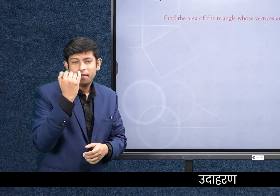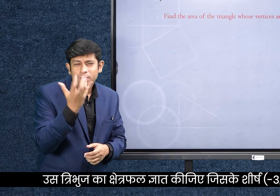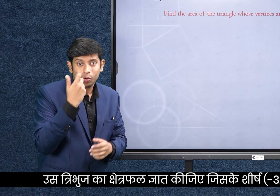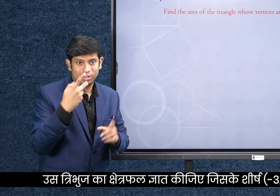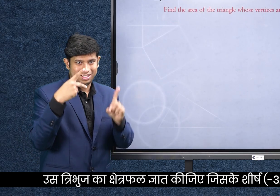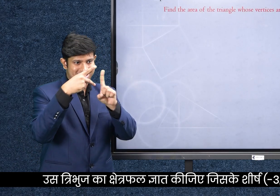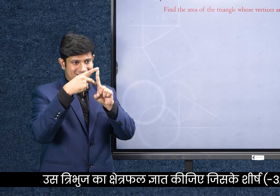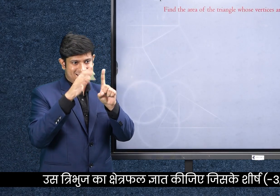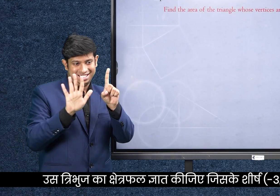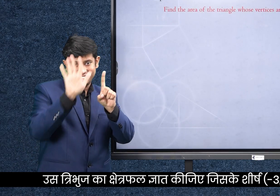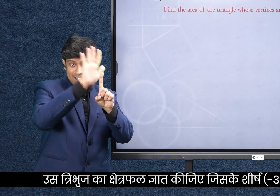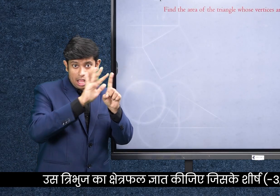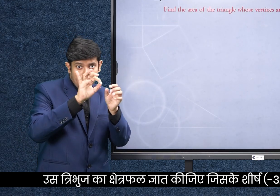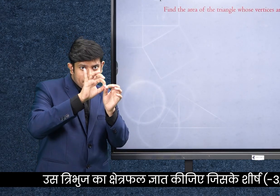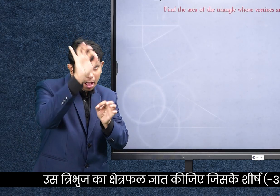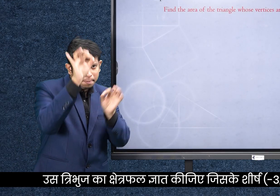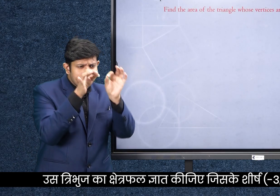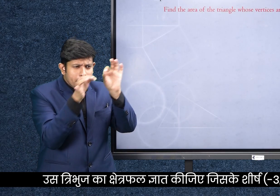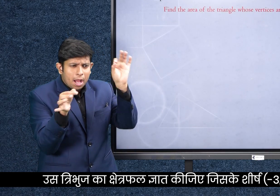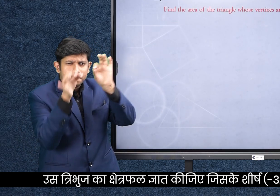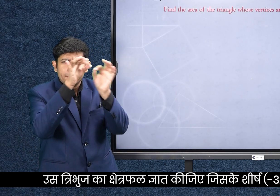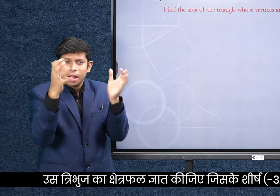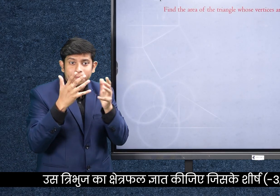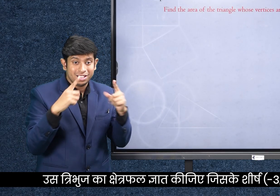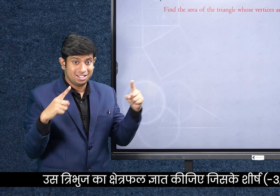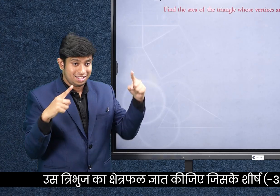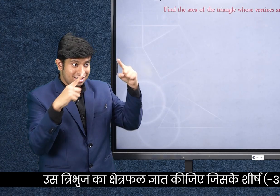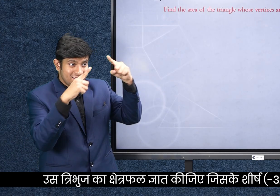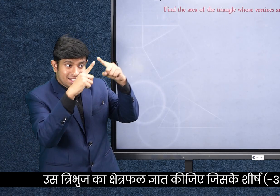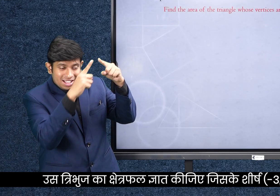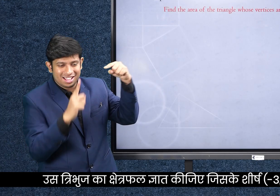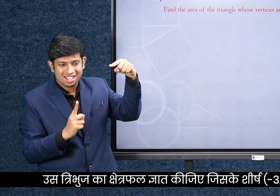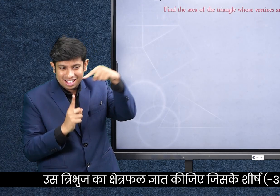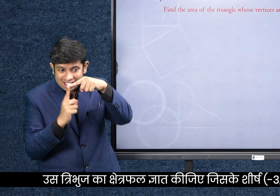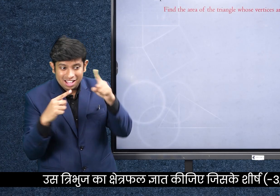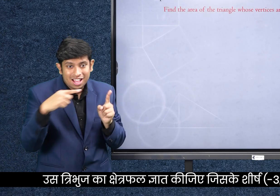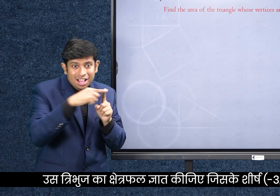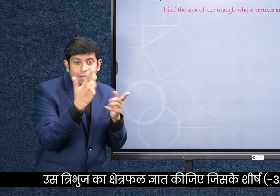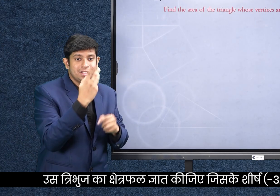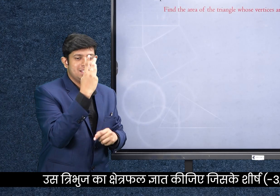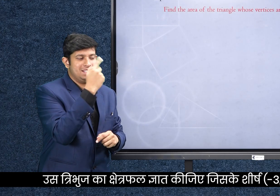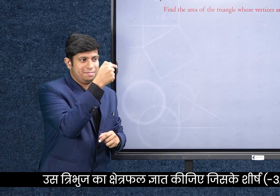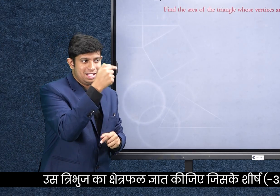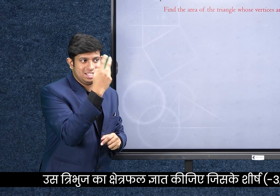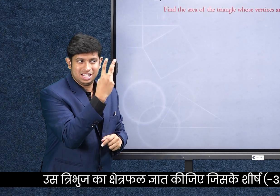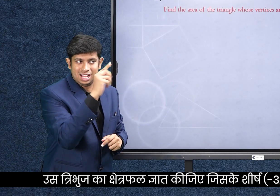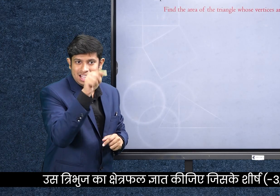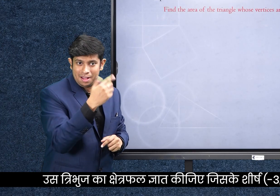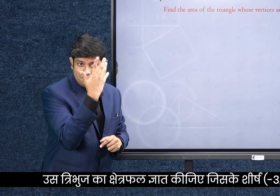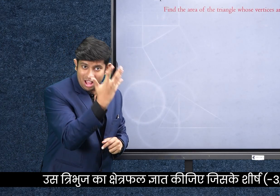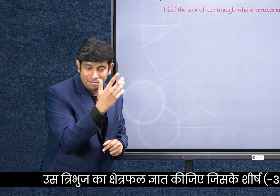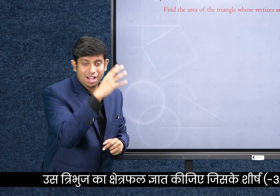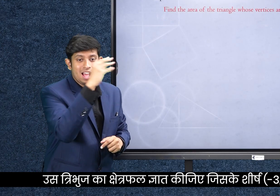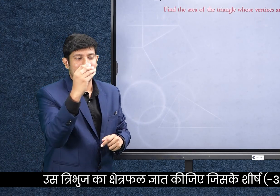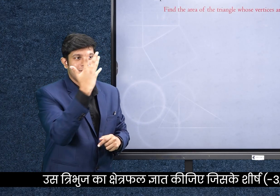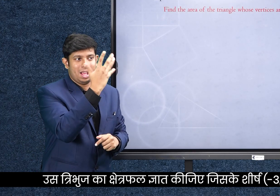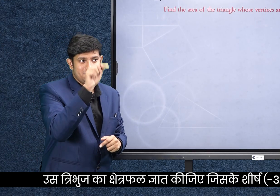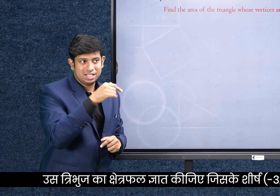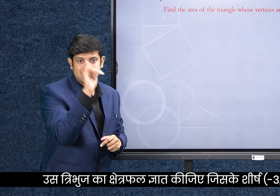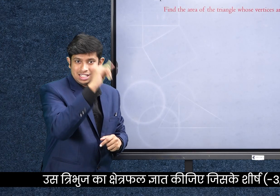इस त्रिभुज का क्षेत्रफल ज्ञात कीजिए जिसके शीर्ष -3, 5, 5, 6 और 5, -2